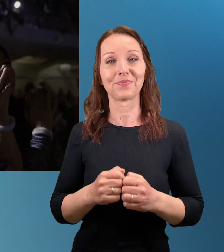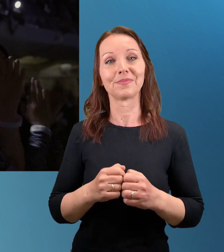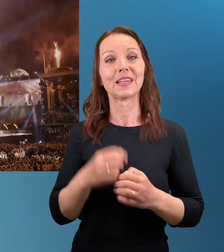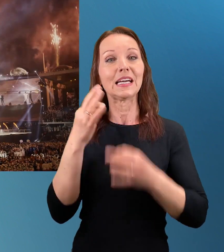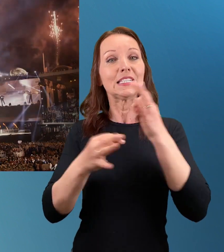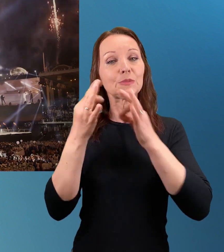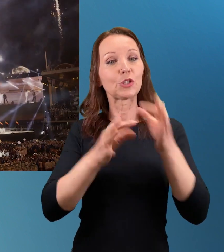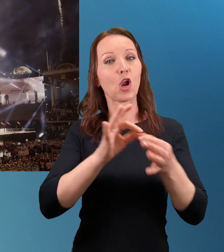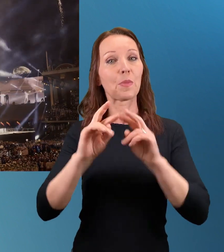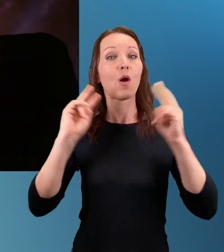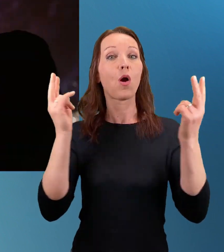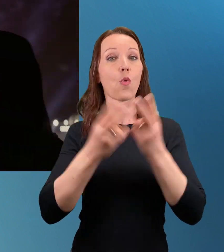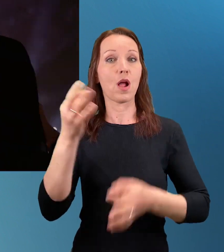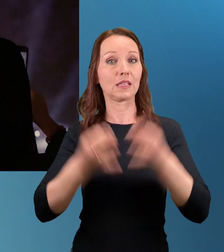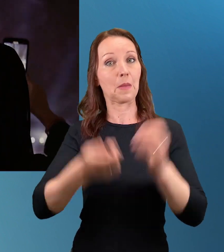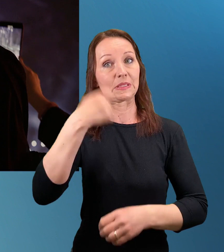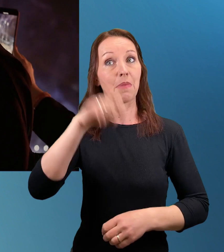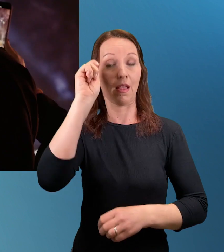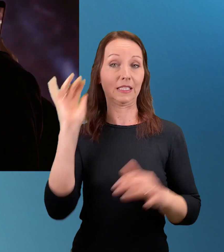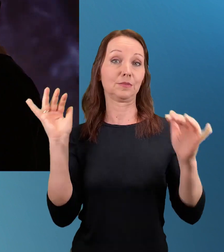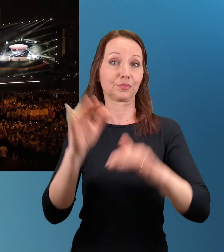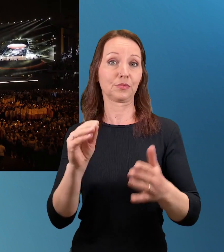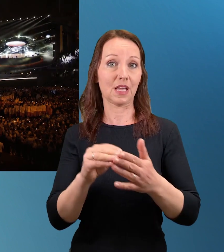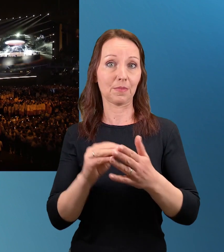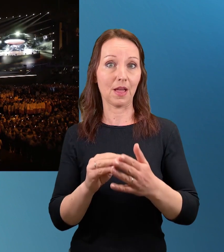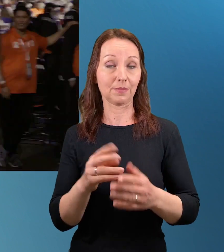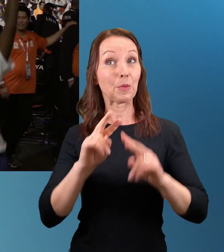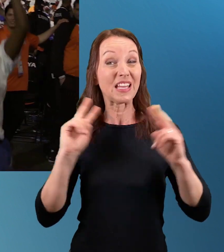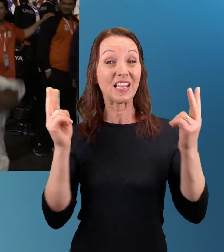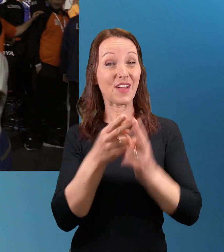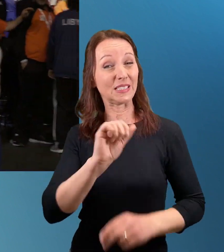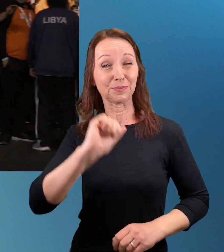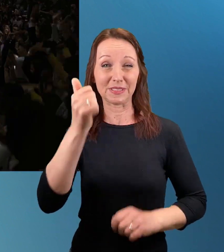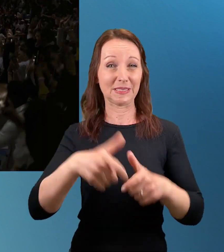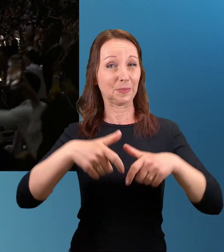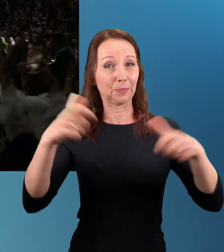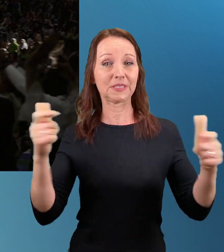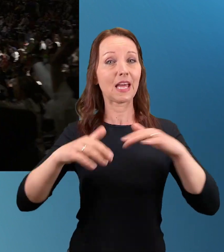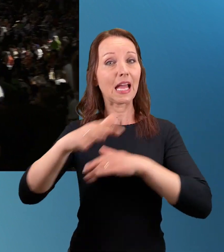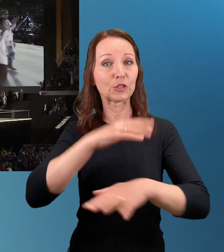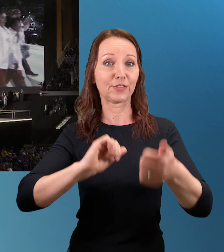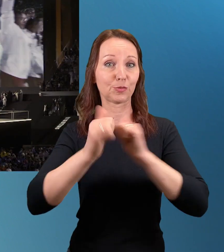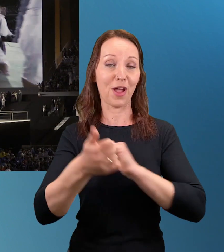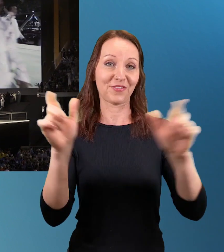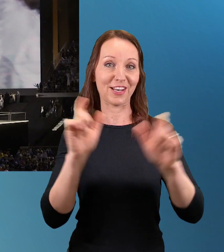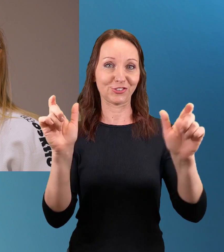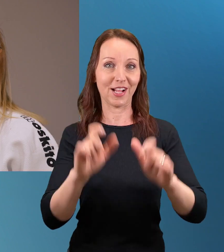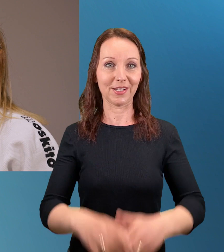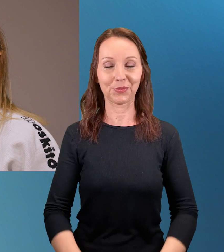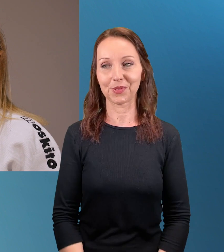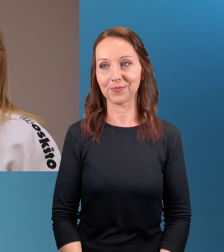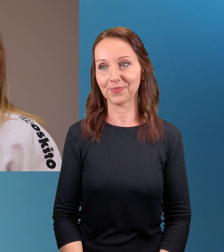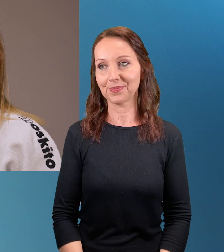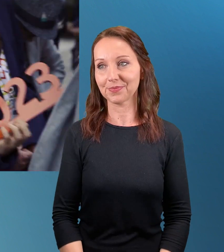in Berlin teilnehmen. Der größten inklusiven Sportveranstaltung der Welt. Die World Games sind ein